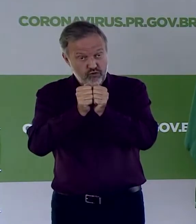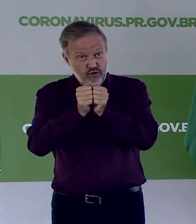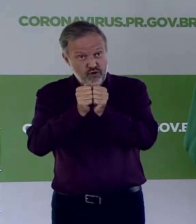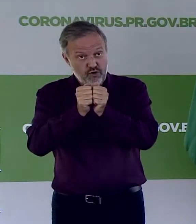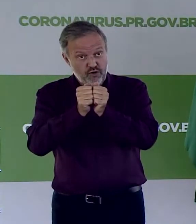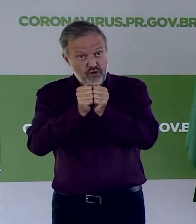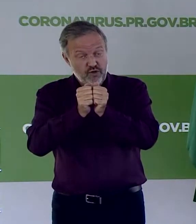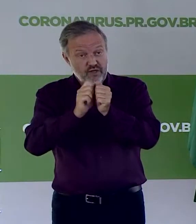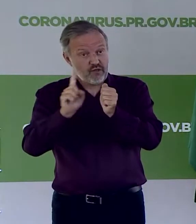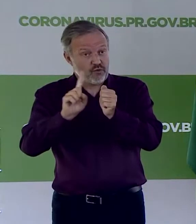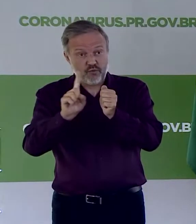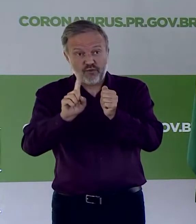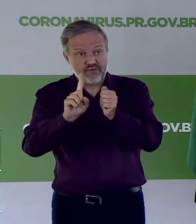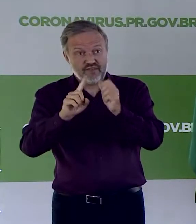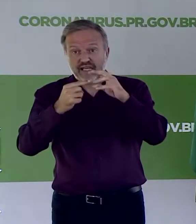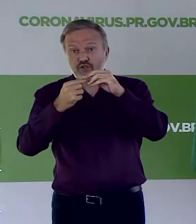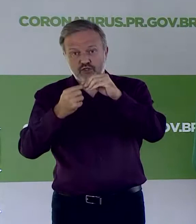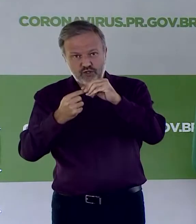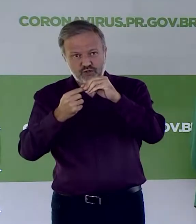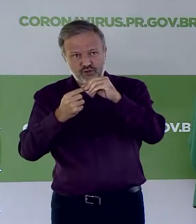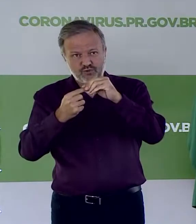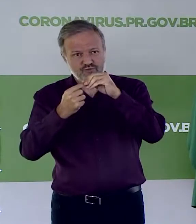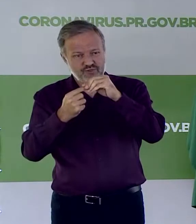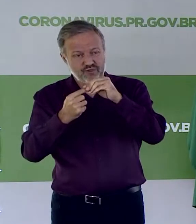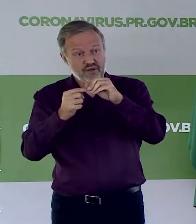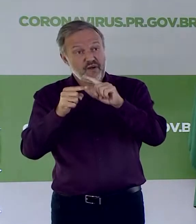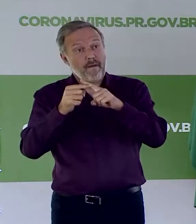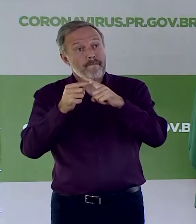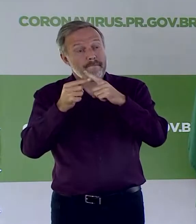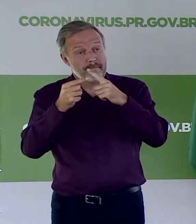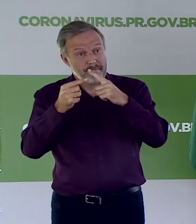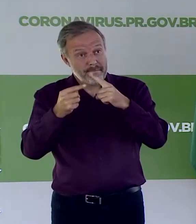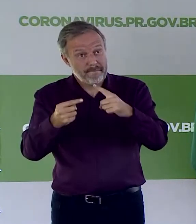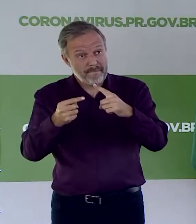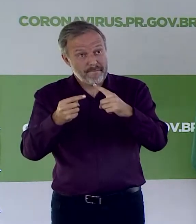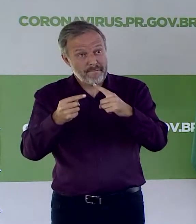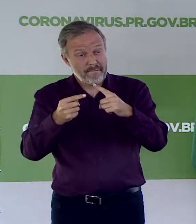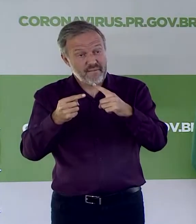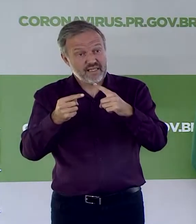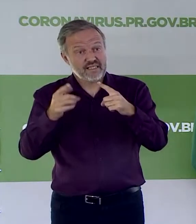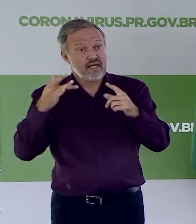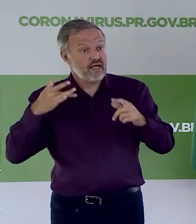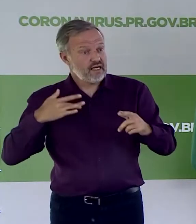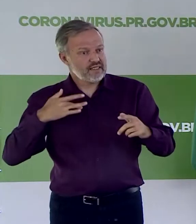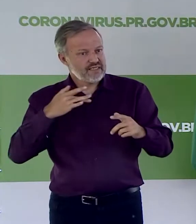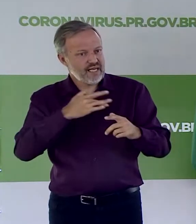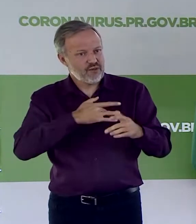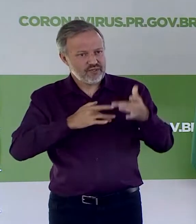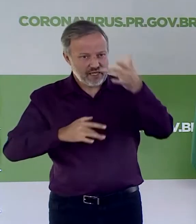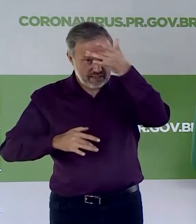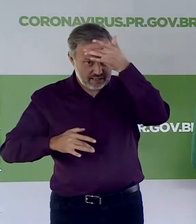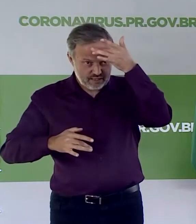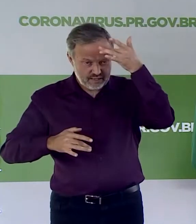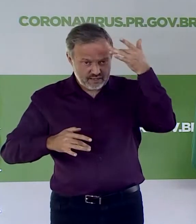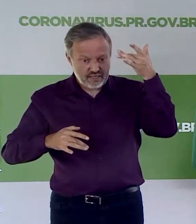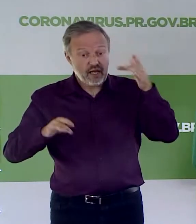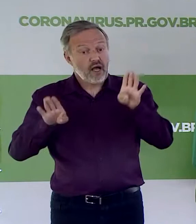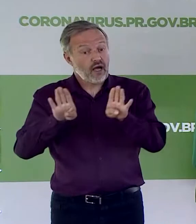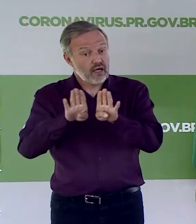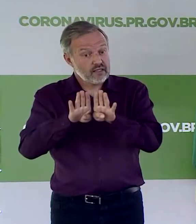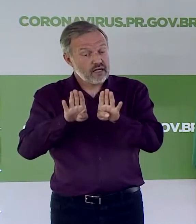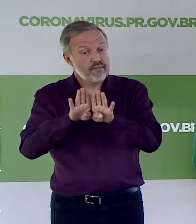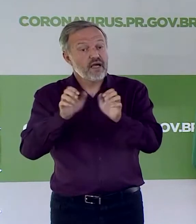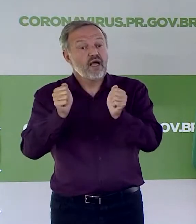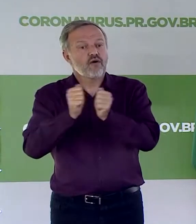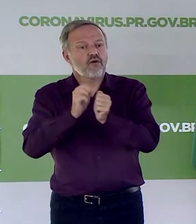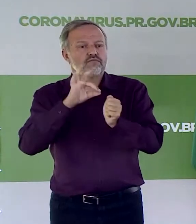nossa missão e não deixar ninguém para trás por isso essas medidas somente de enfrentamento muito preocupado com a garantia da saúde das pessoas e também com a renda das